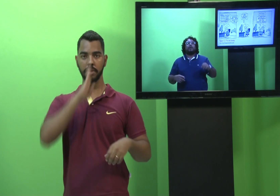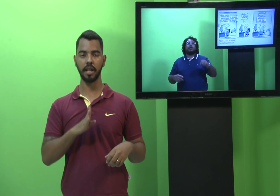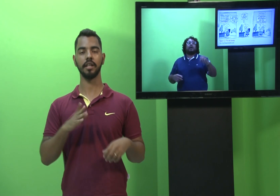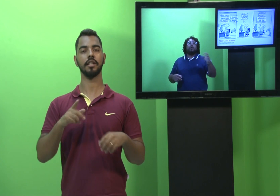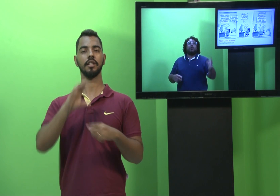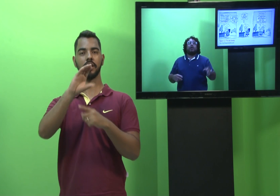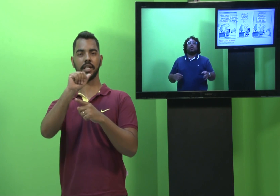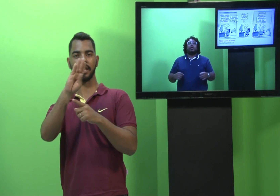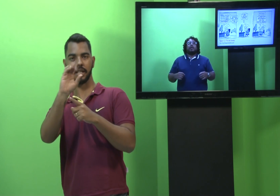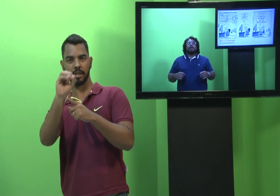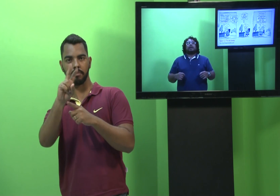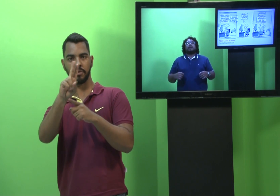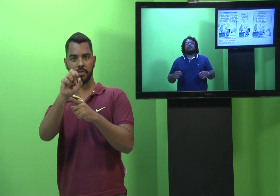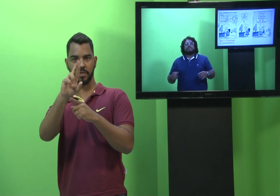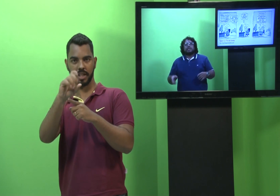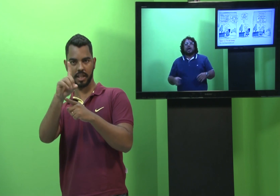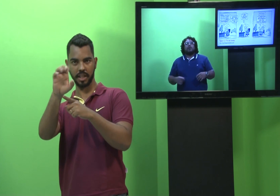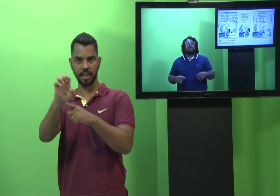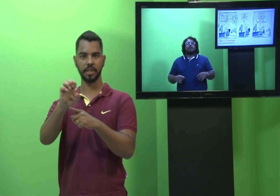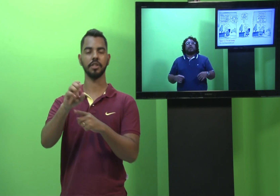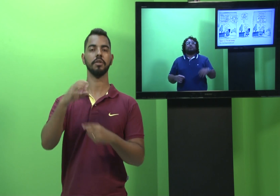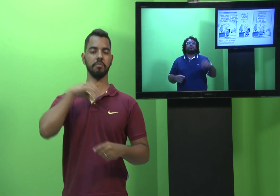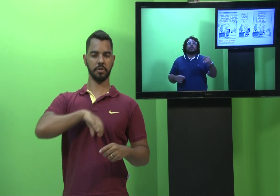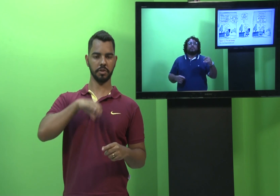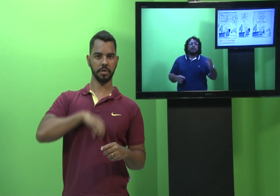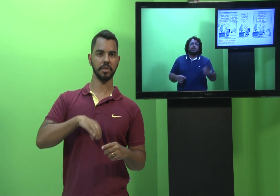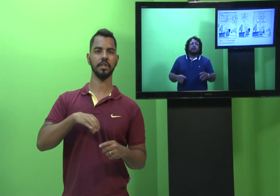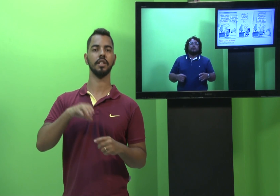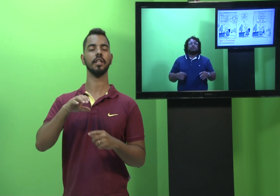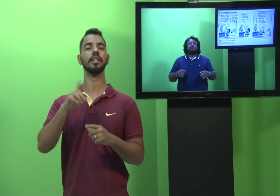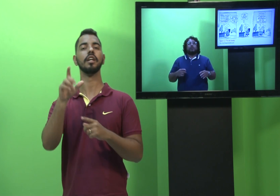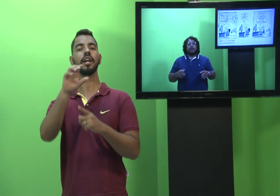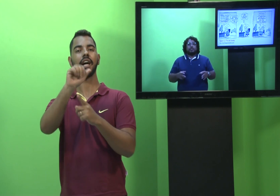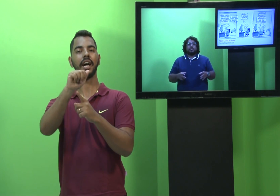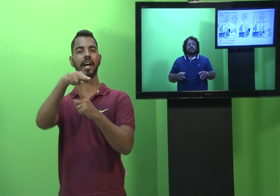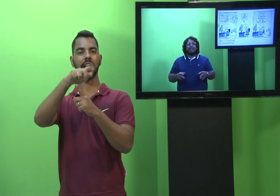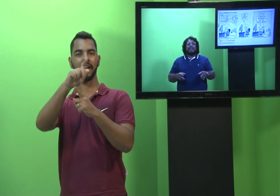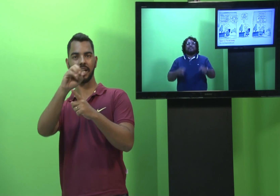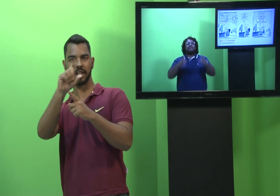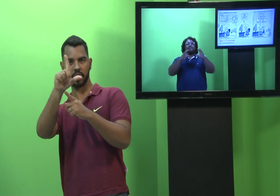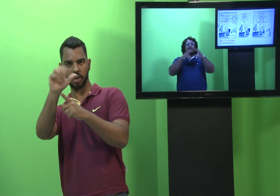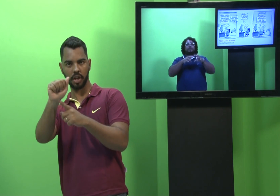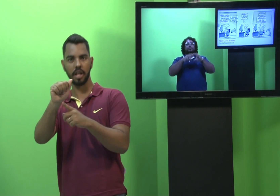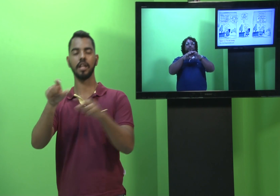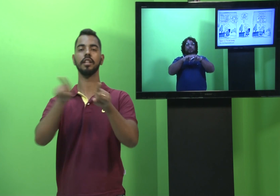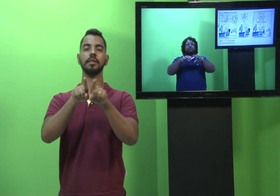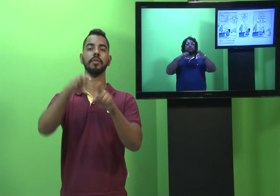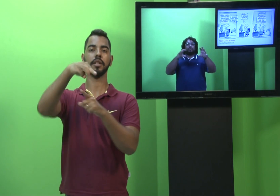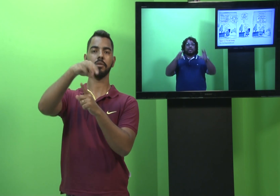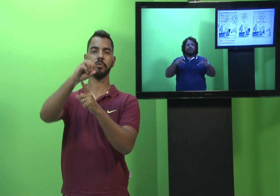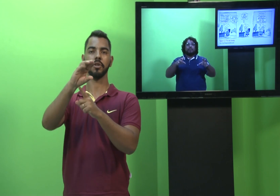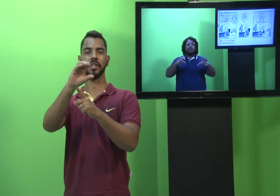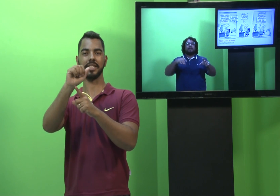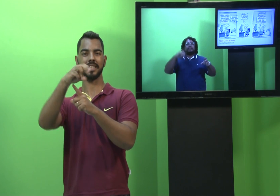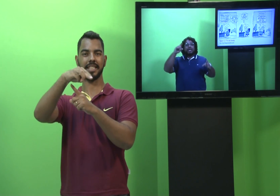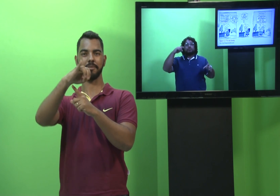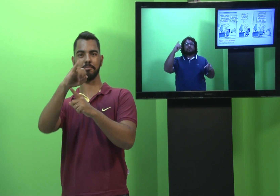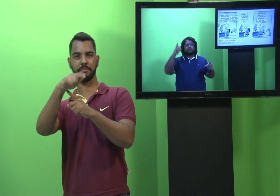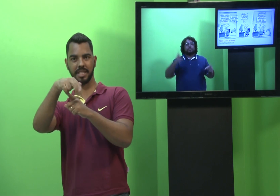em Angola, na Guiné-Bissau, em Moçambique e no Timor-Leste, que vem discutindo o tema desde os anos